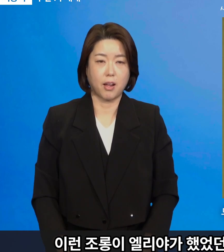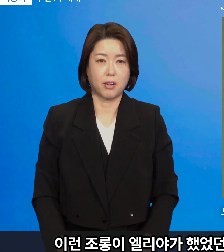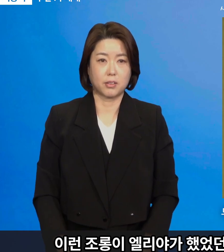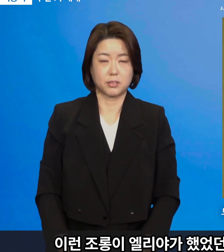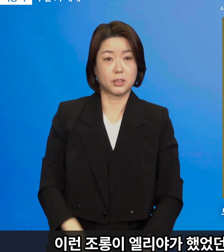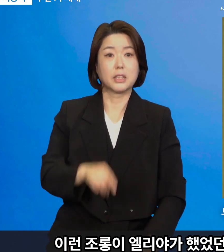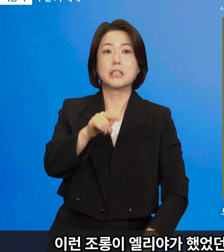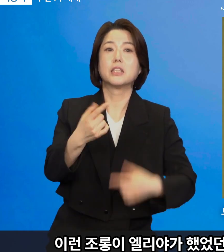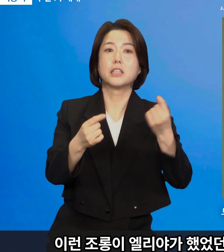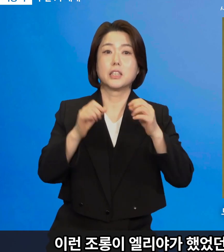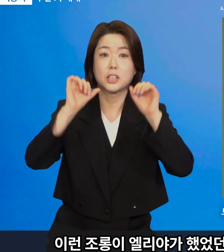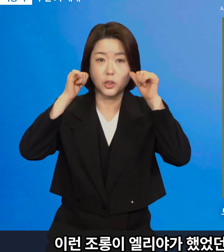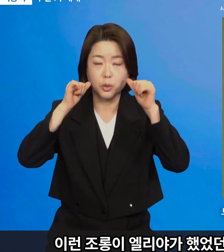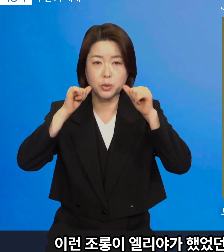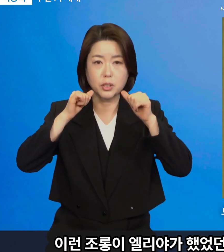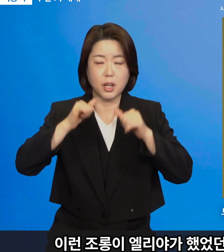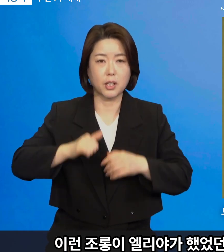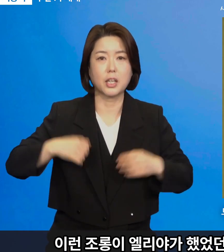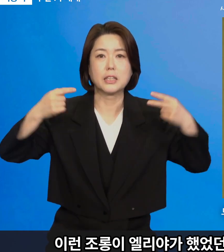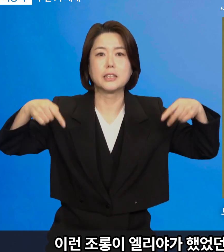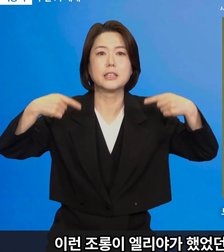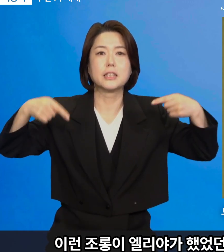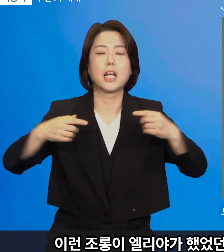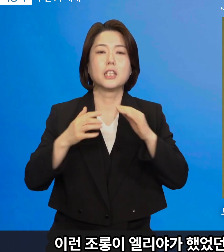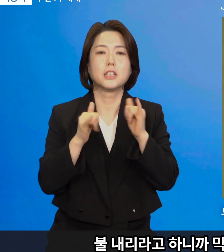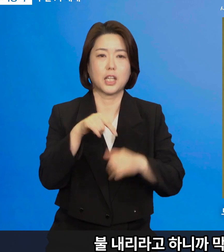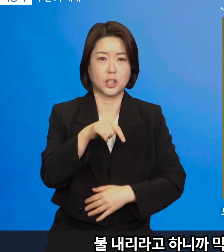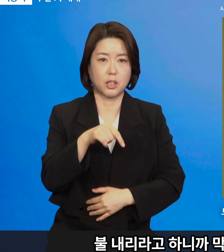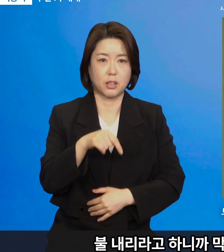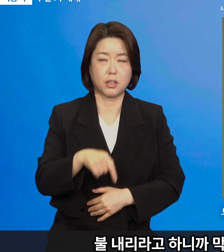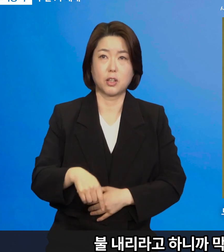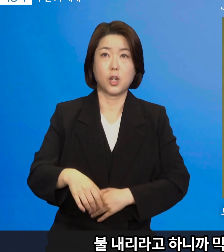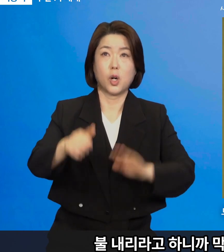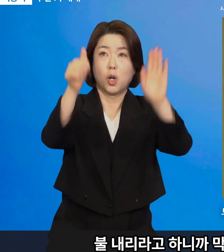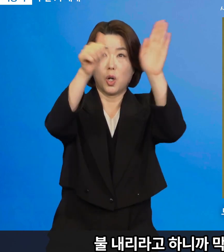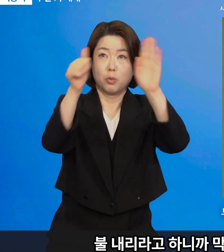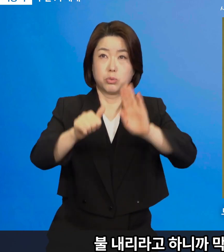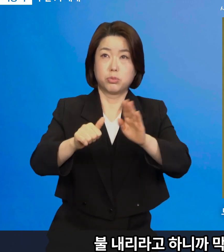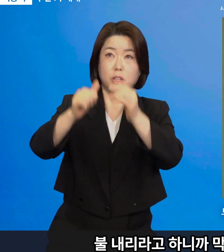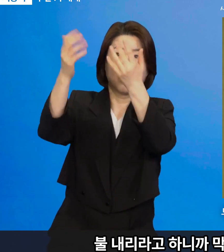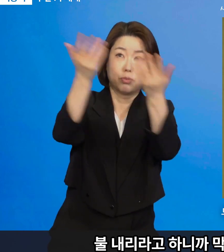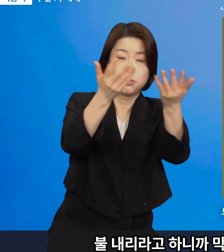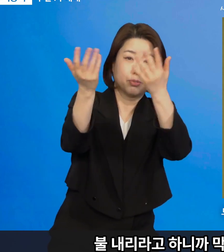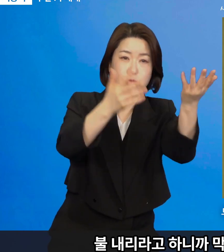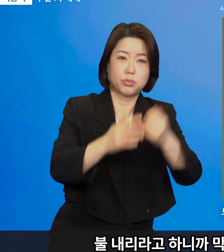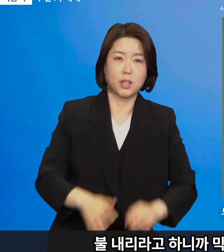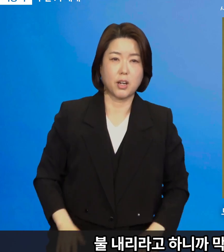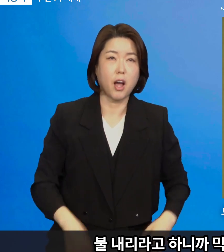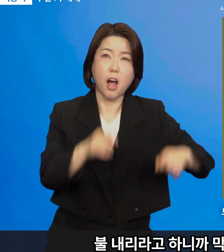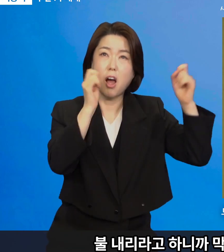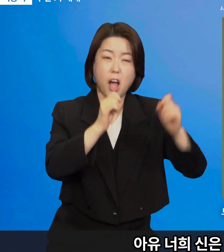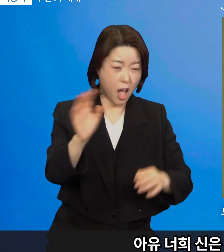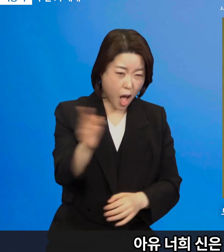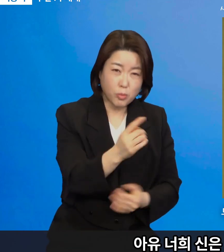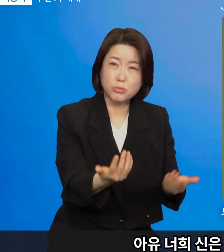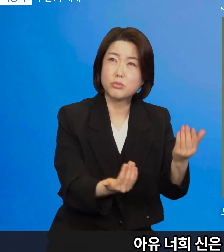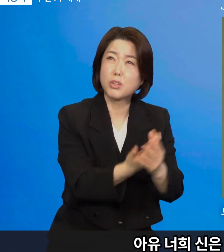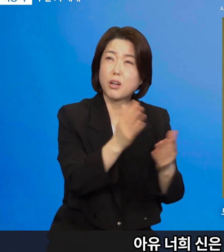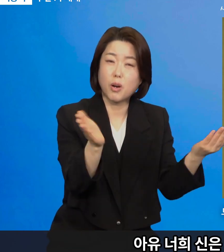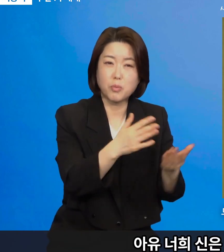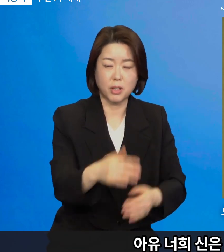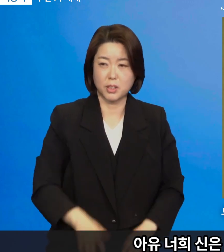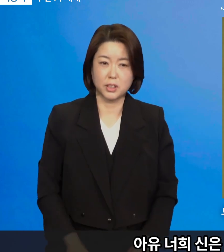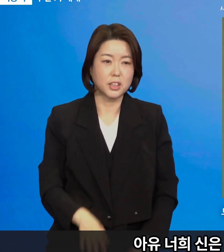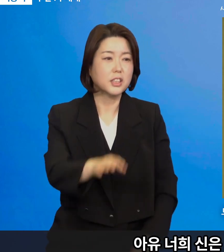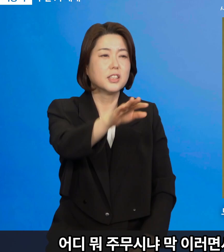여러분 이런 조롱이 엘리야가 했었던 거 아시죠? 바알 선지자 불 내리라고 하니까 막 아무 일이 없으니까, 아유 너희